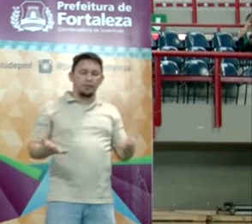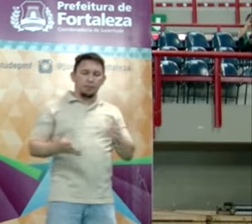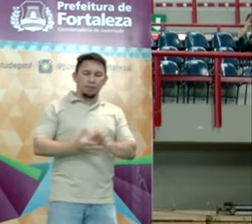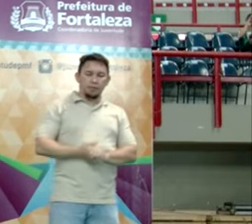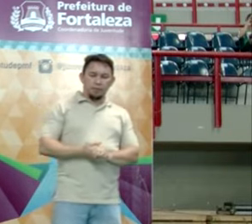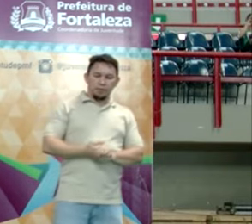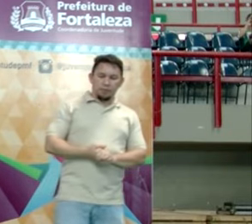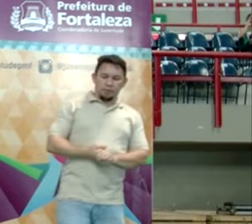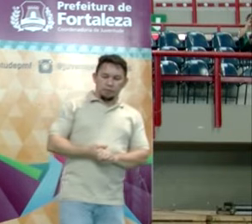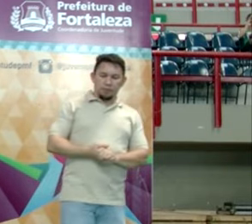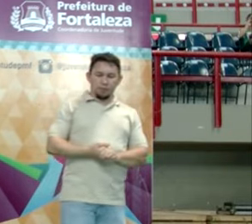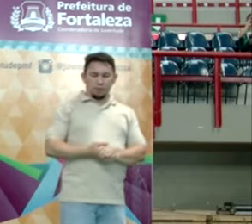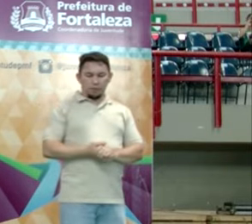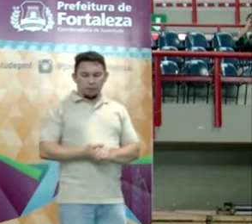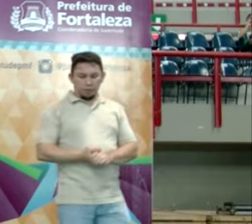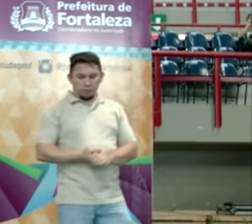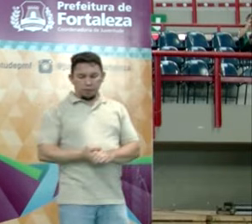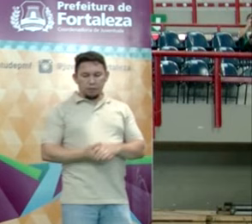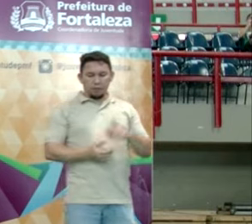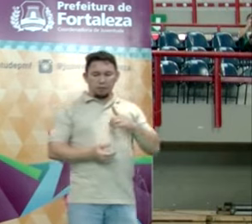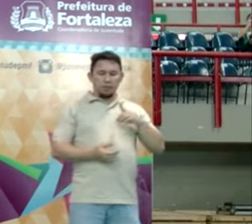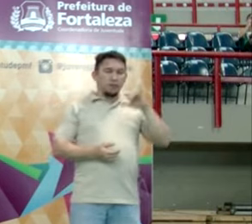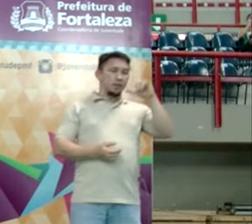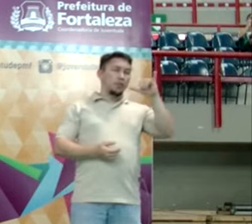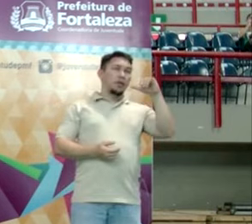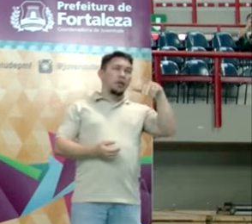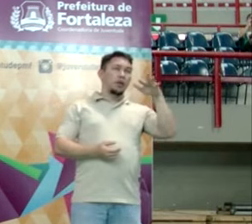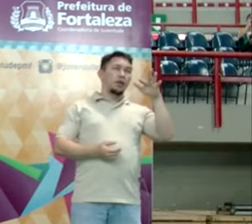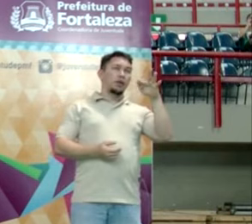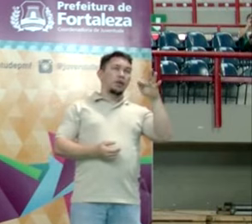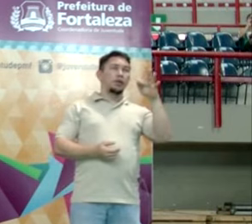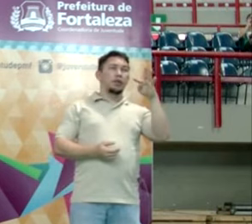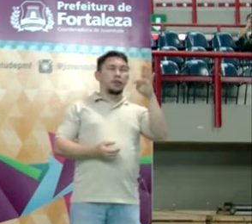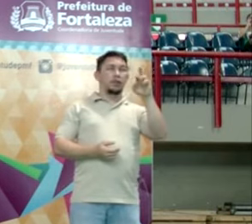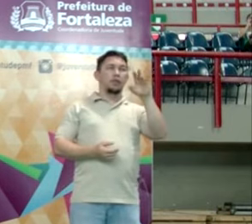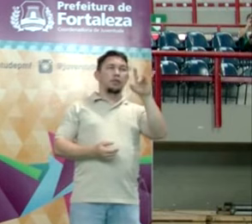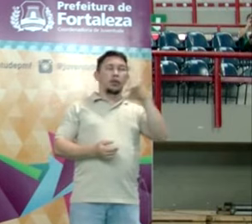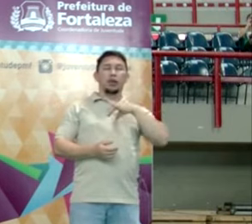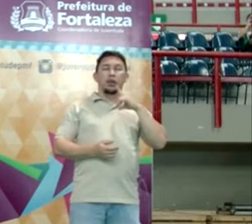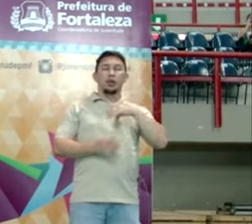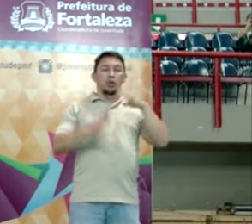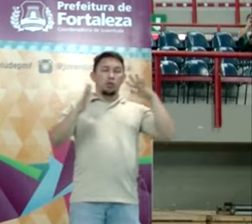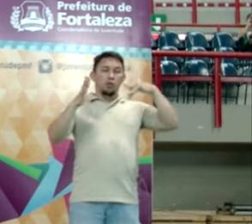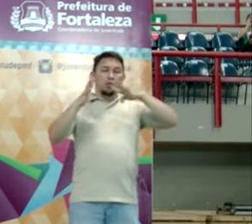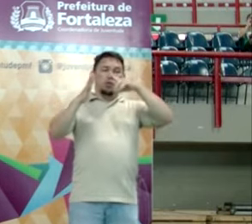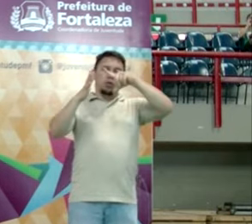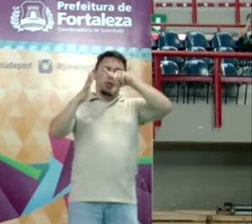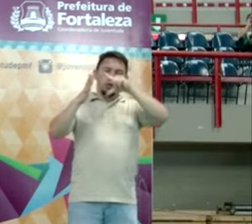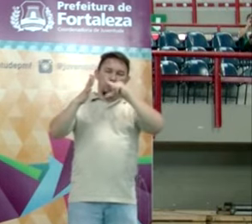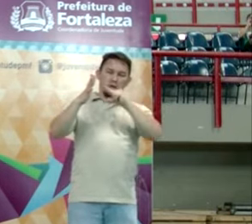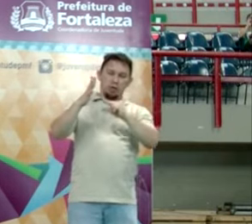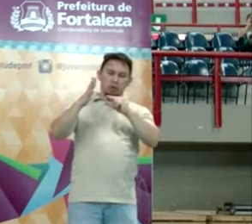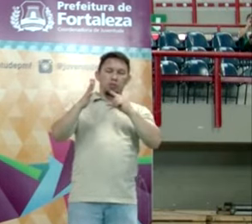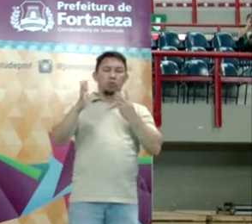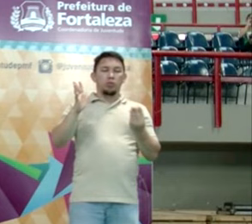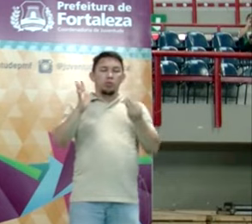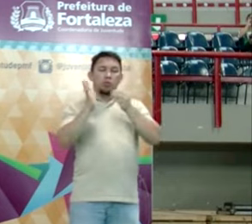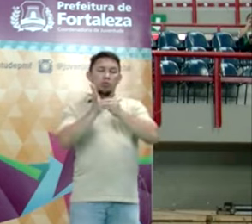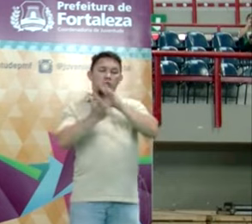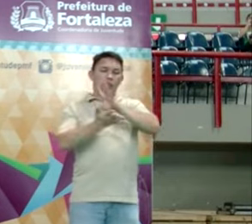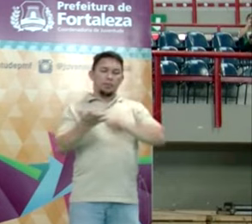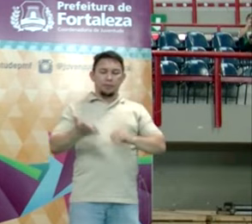Destrutiva. É uma interferência que diminui o sinal da onda. Beleza. Então, o que é que vocês vão botar